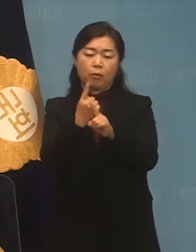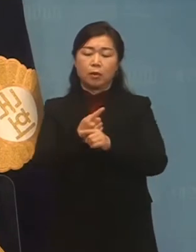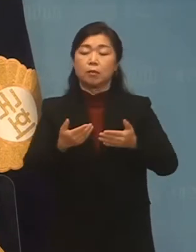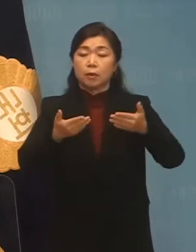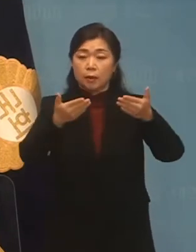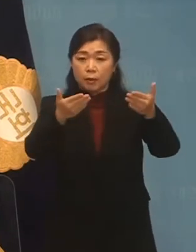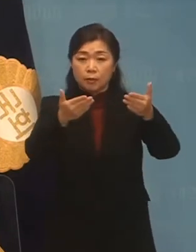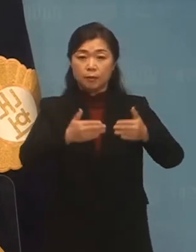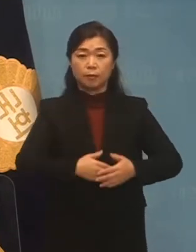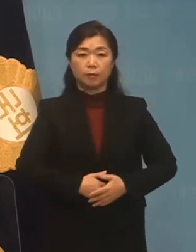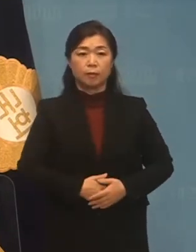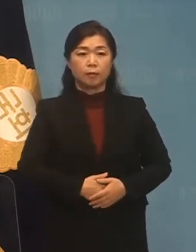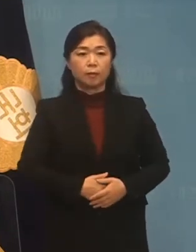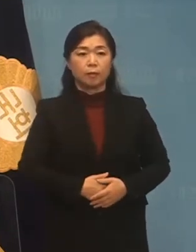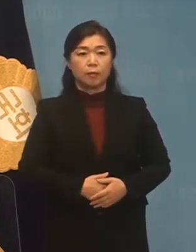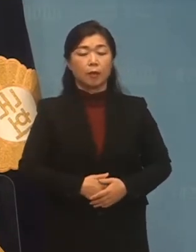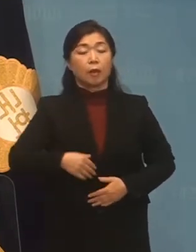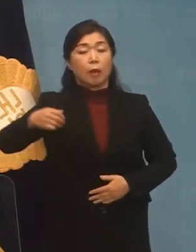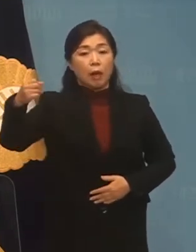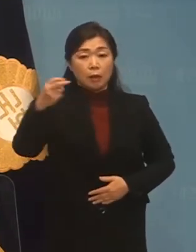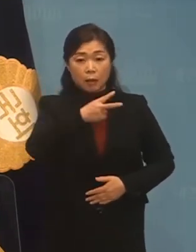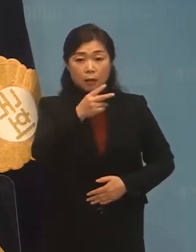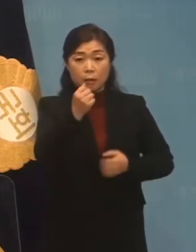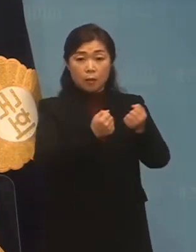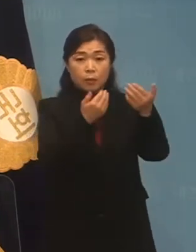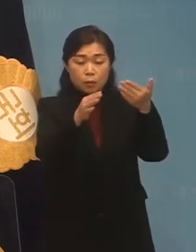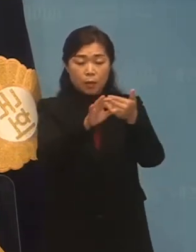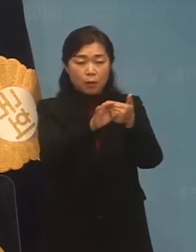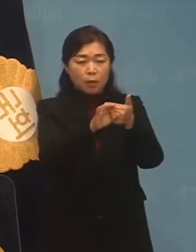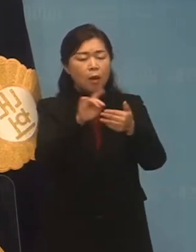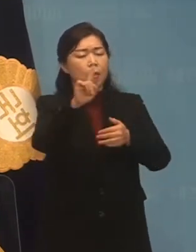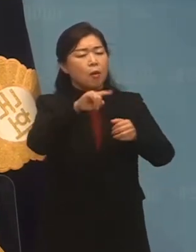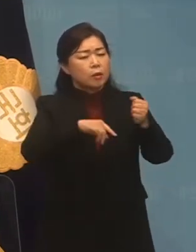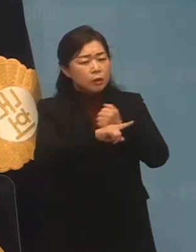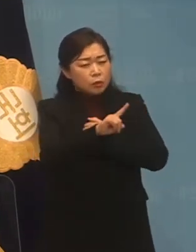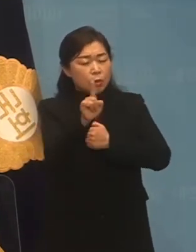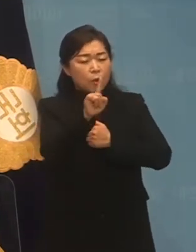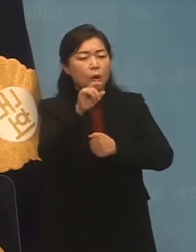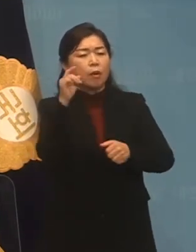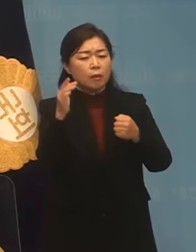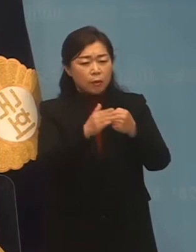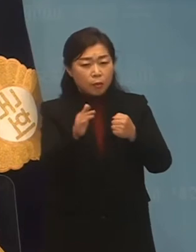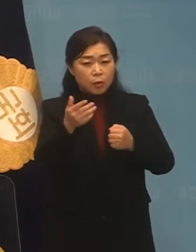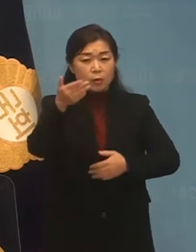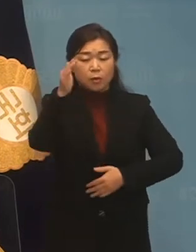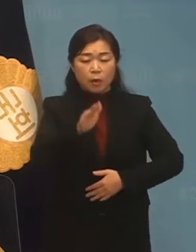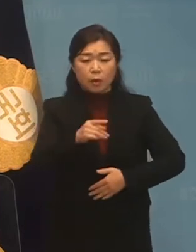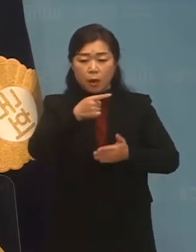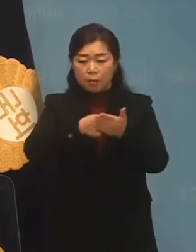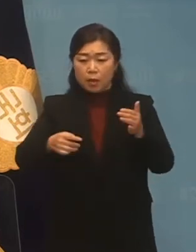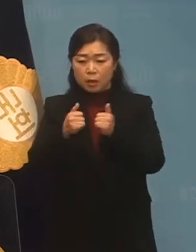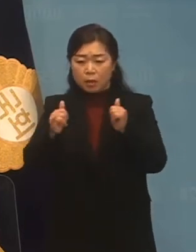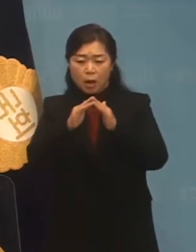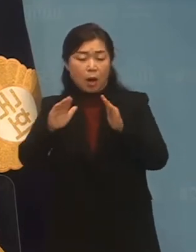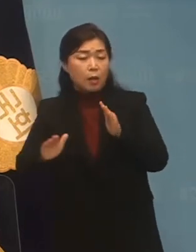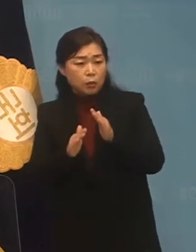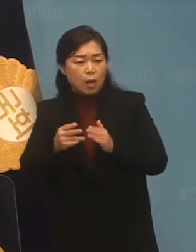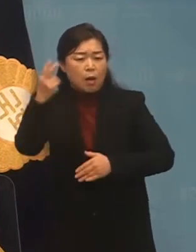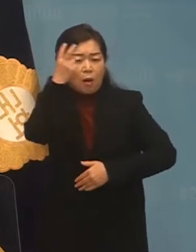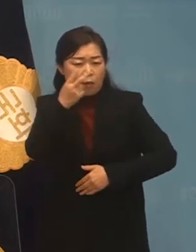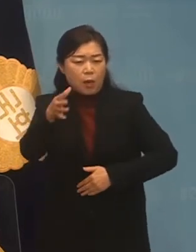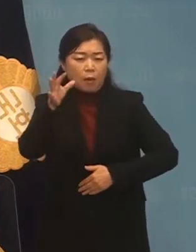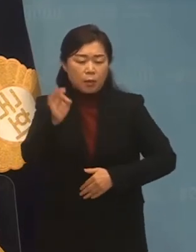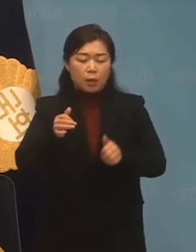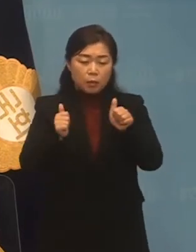개선하겠습니다. 다시 말해서 인과성이 있다는 것을 피해자 유족이 온갖 검사 비용,